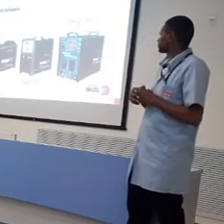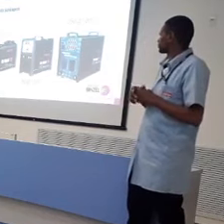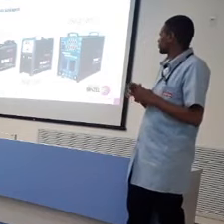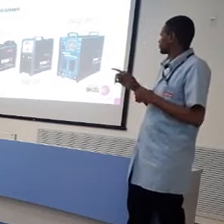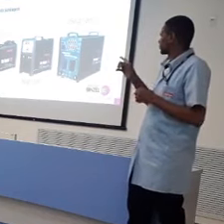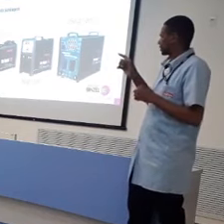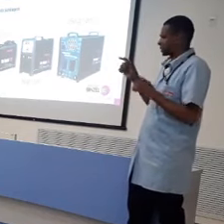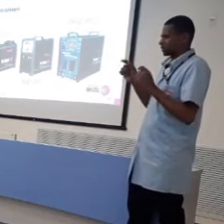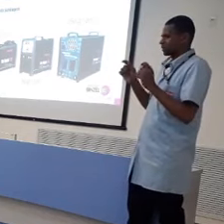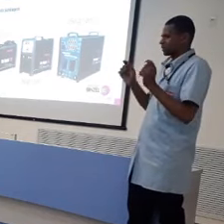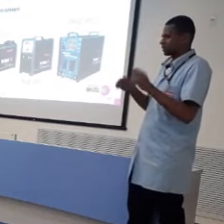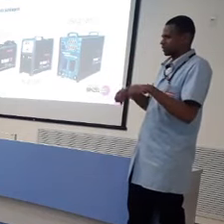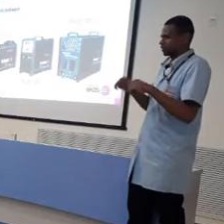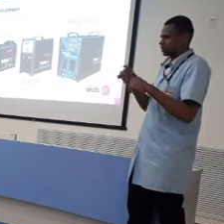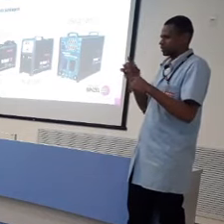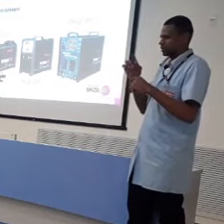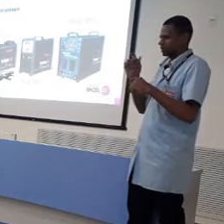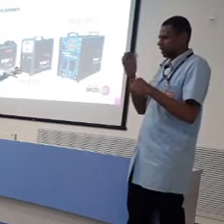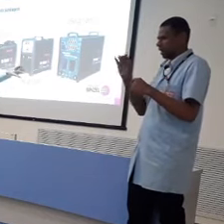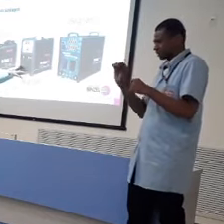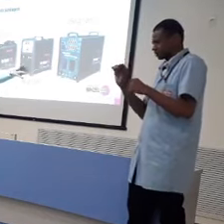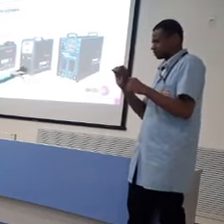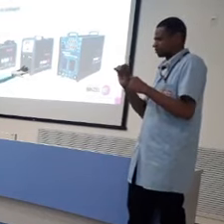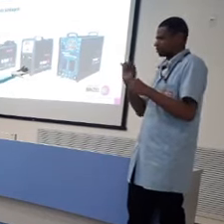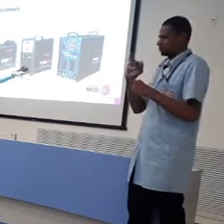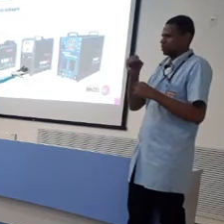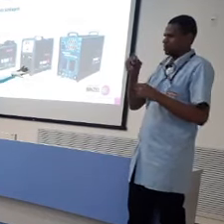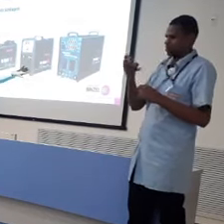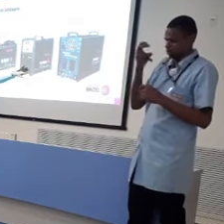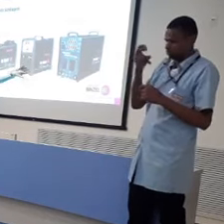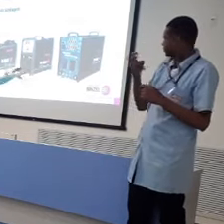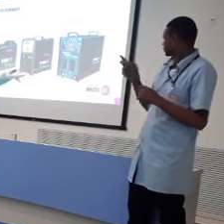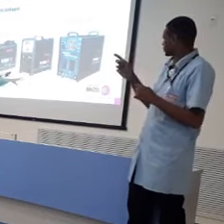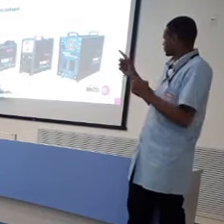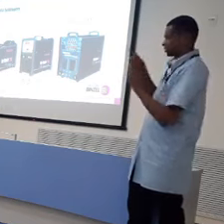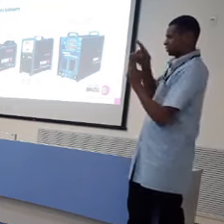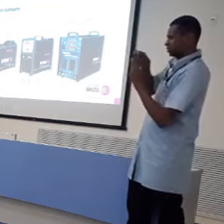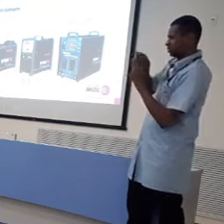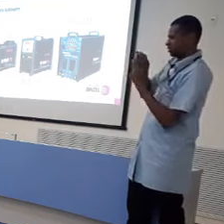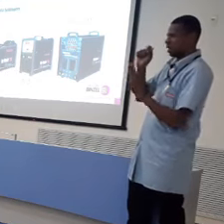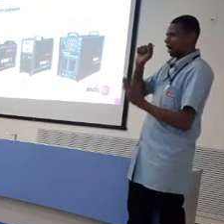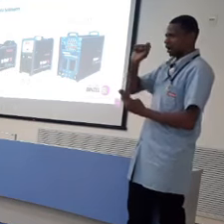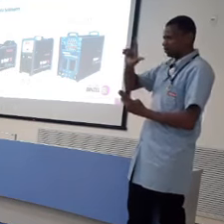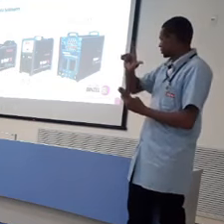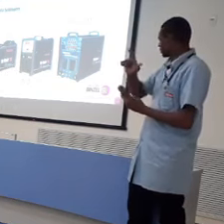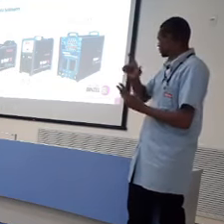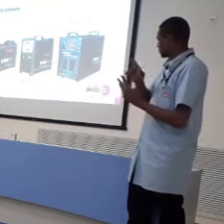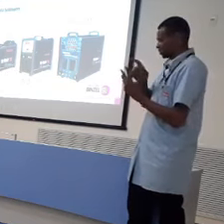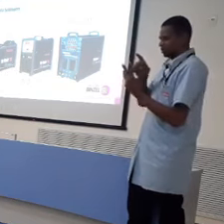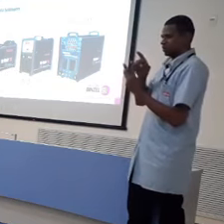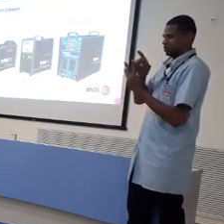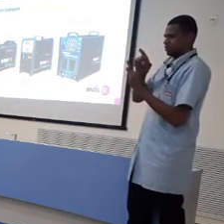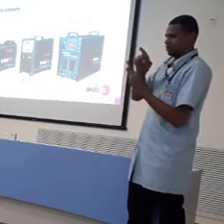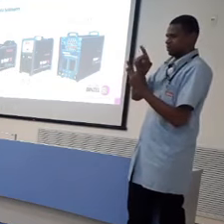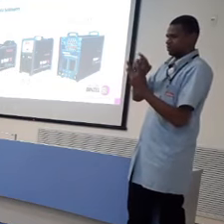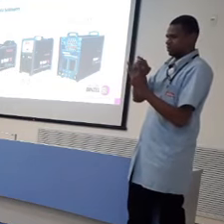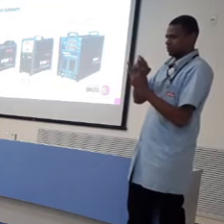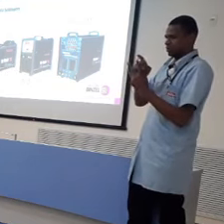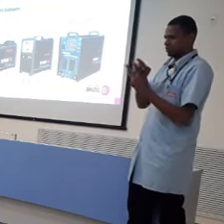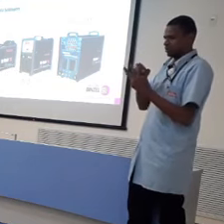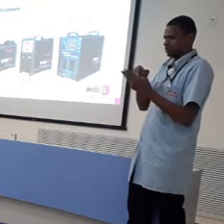DC para soldagem de aço carbono inox. Aí temos aqui para alumínio. E temos a maior ali, já para fazer